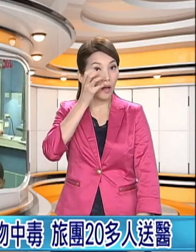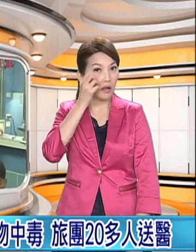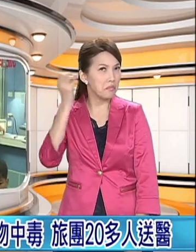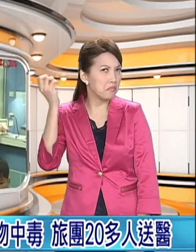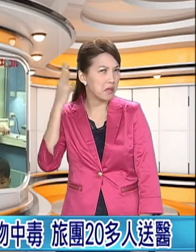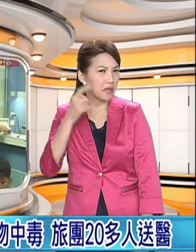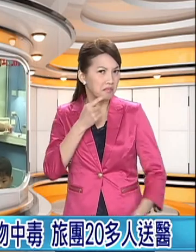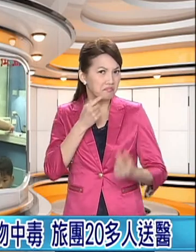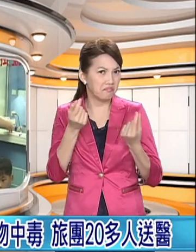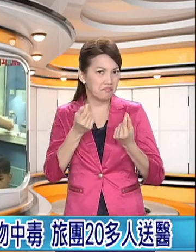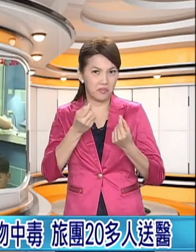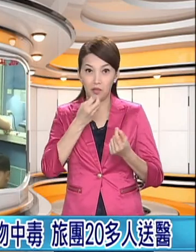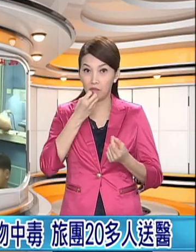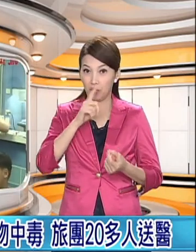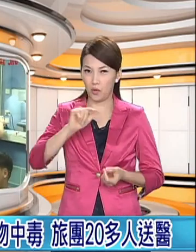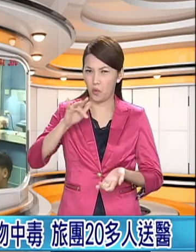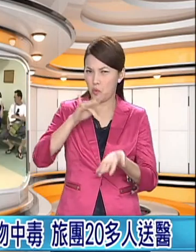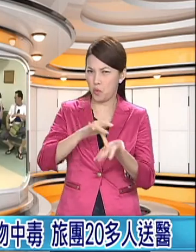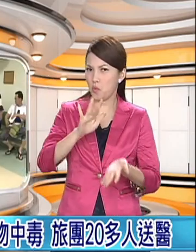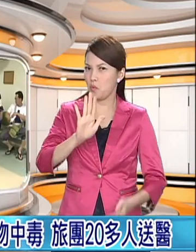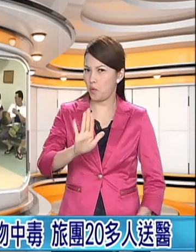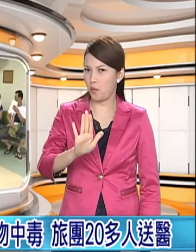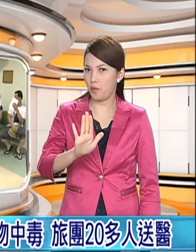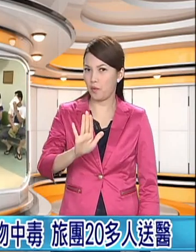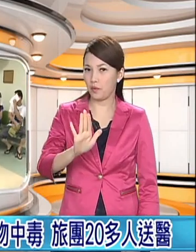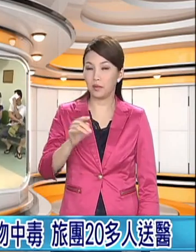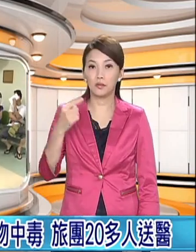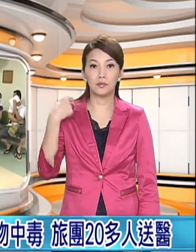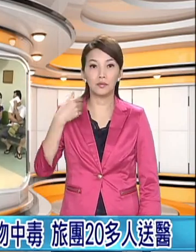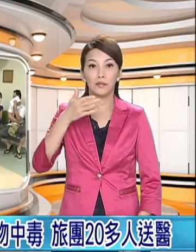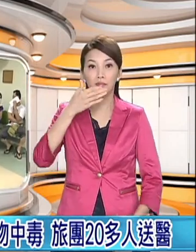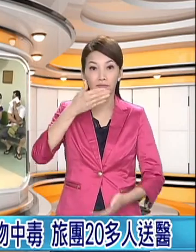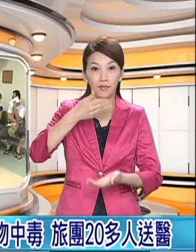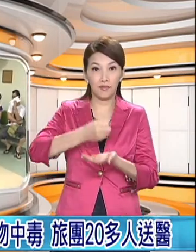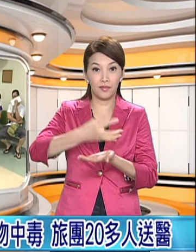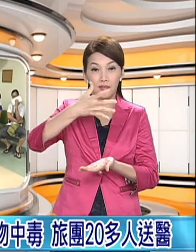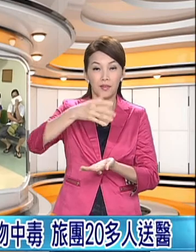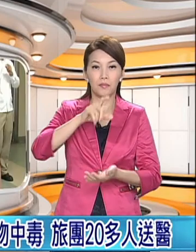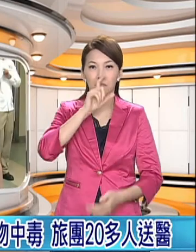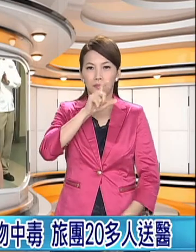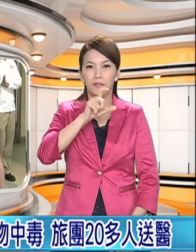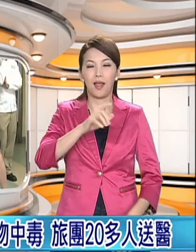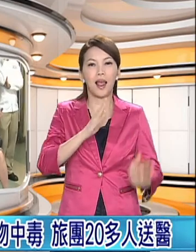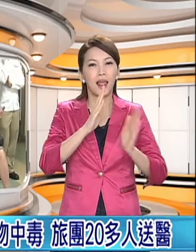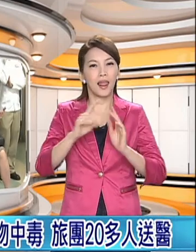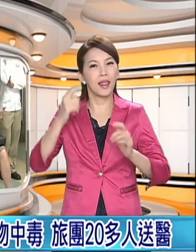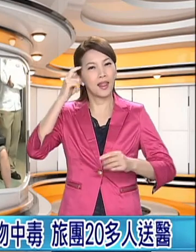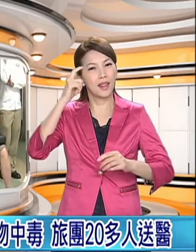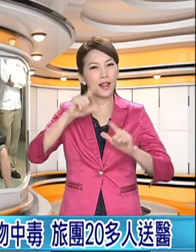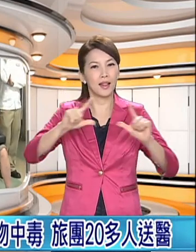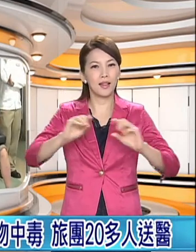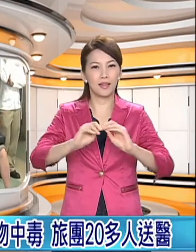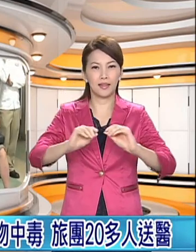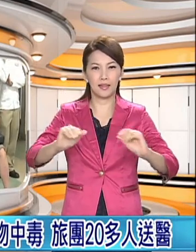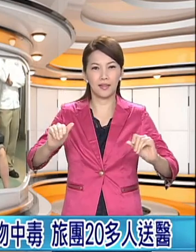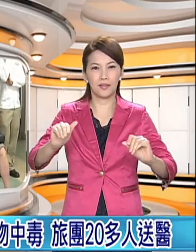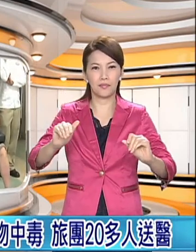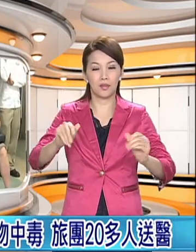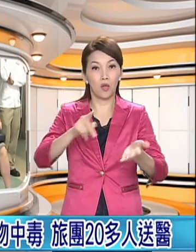花莲传出有疑似食物中毒的事件。昨天有20多位住在理想大地饭店的旅